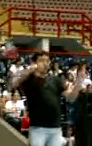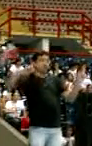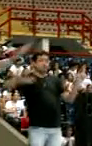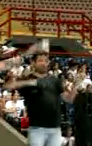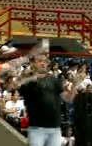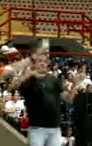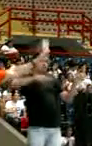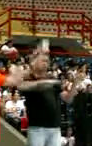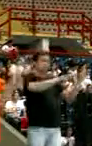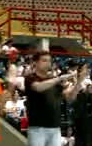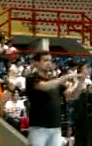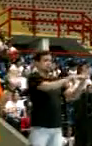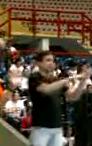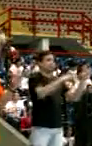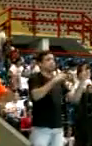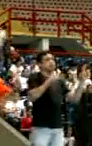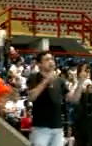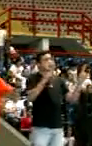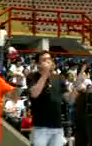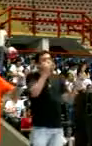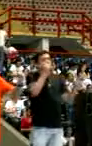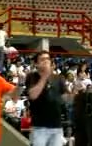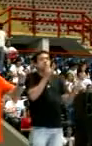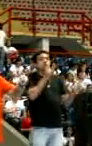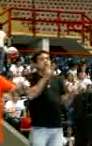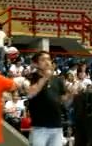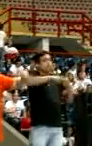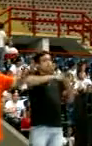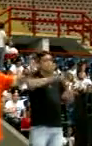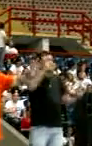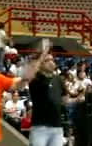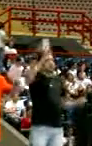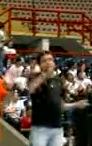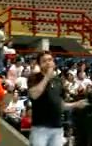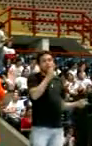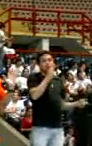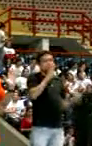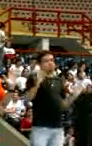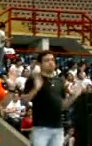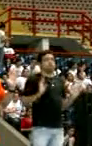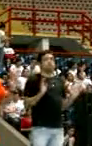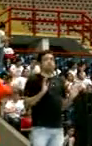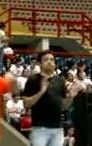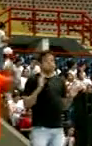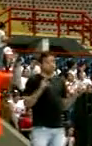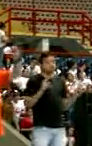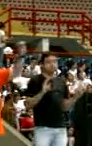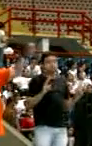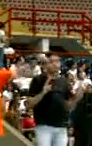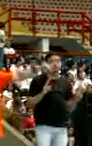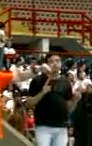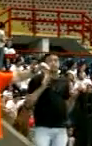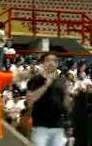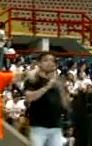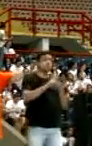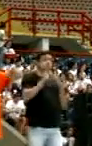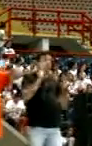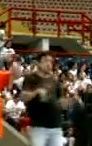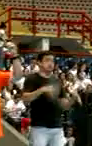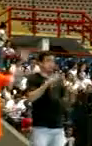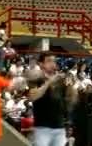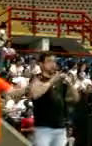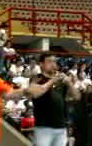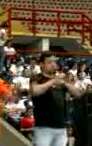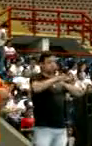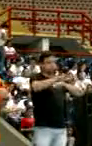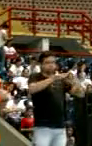ele não vai levando os ratos, eles não iam resolver problema nenhum, tá? Enquanto a peste